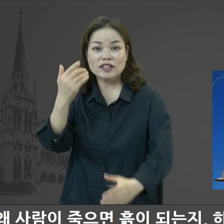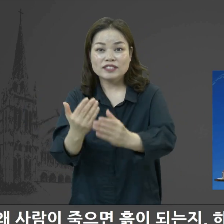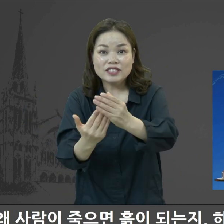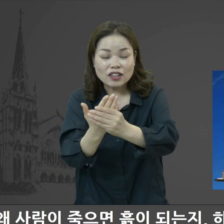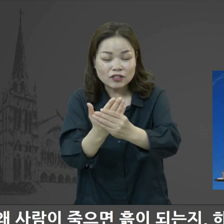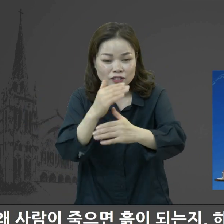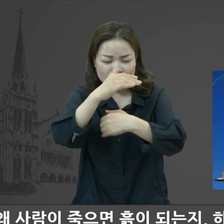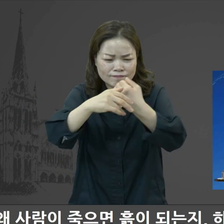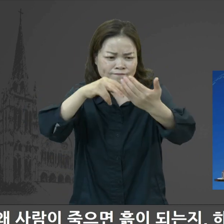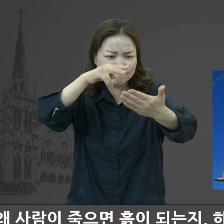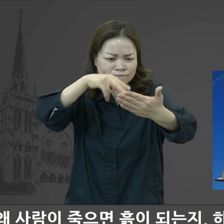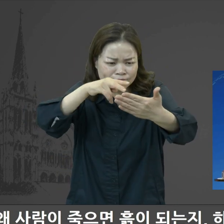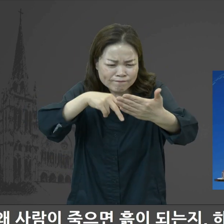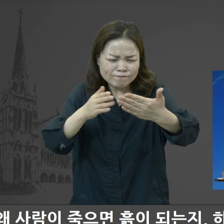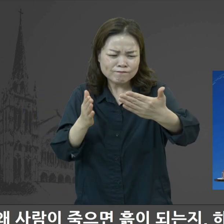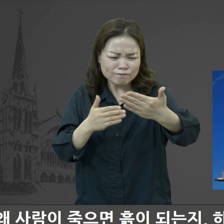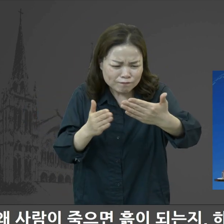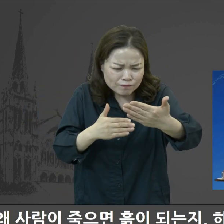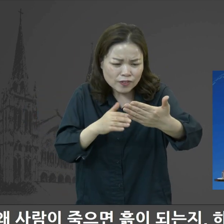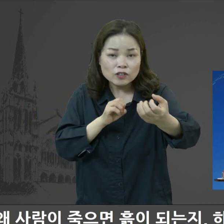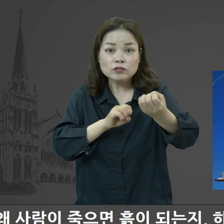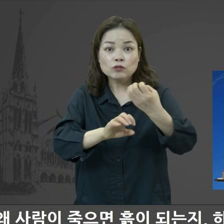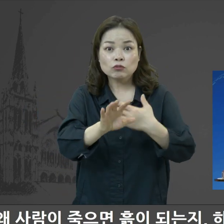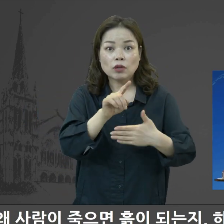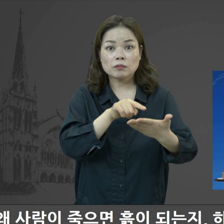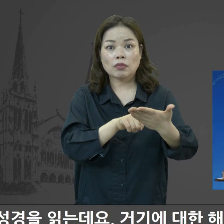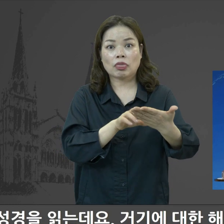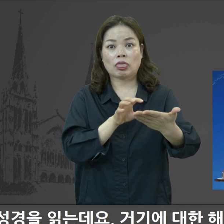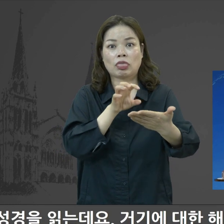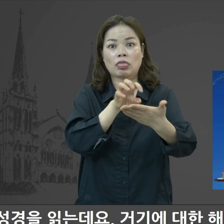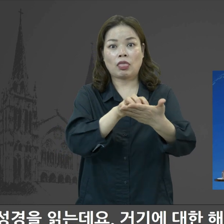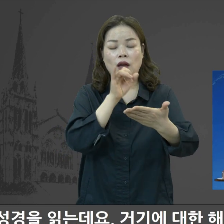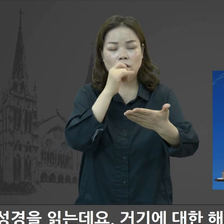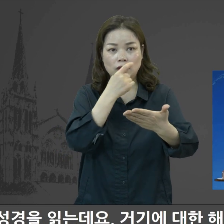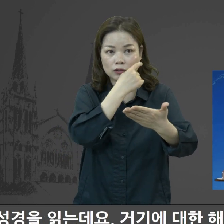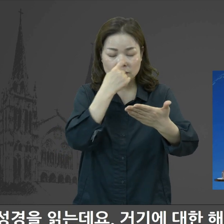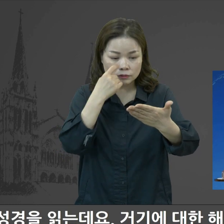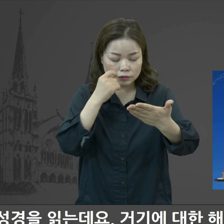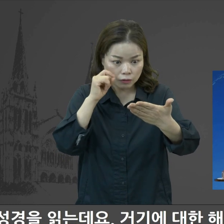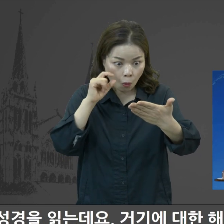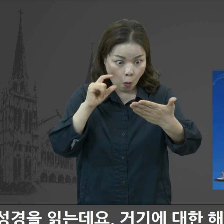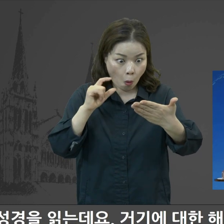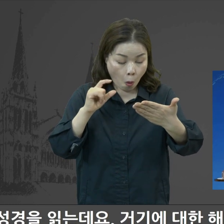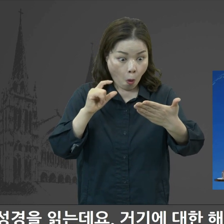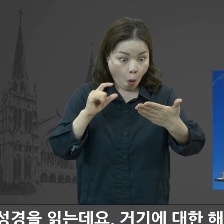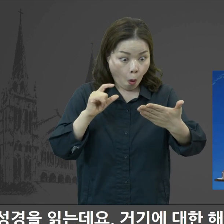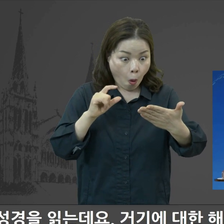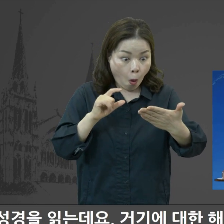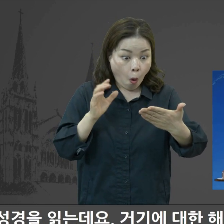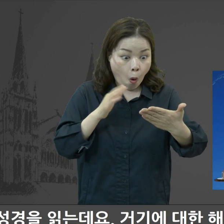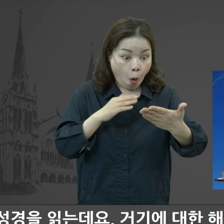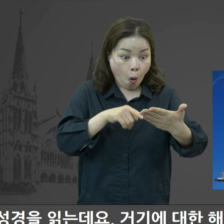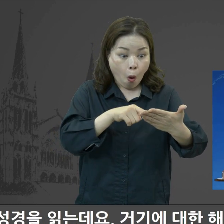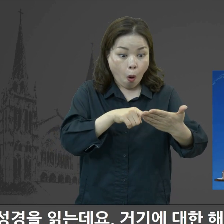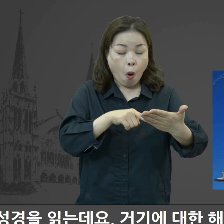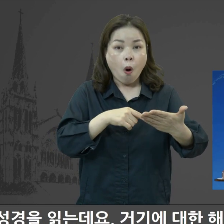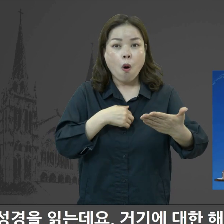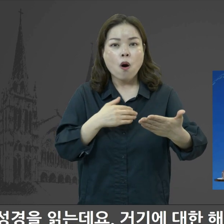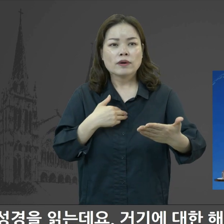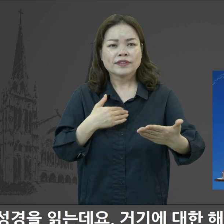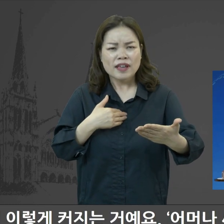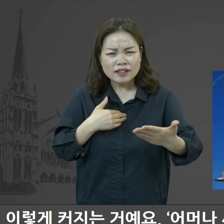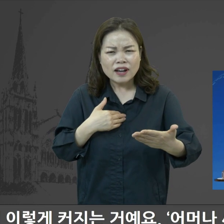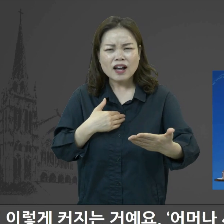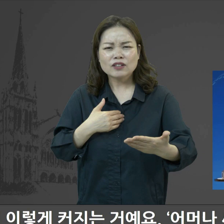성경을 읽는데요 거기에 대한 해답이 여기 다 있는 거예요. 제 눈이 막 이렇게 커지는 거예요. 어머나 세상에, 내가